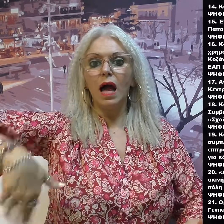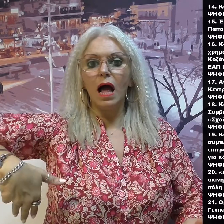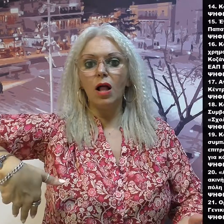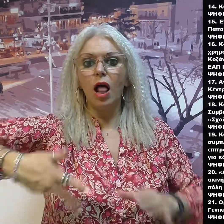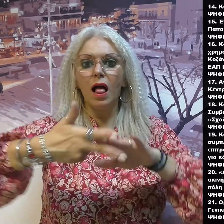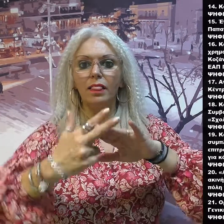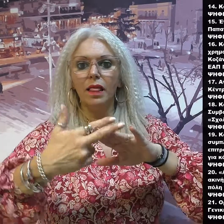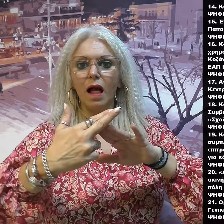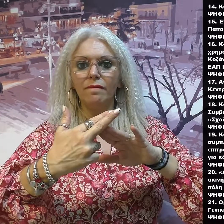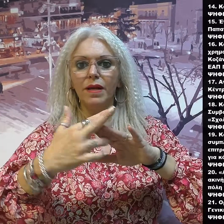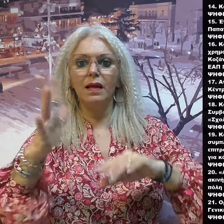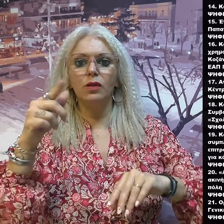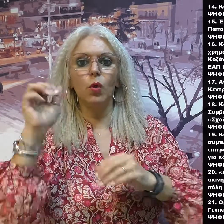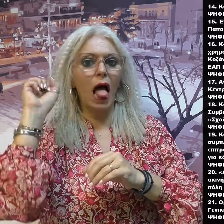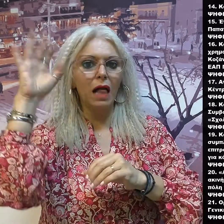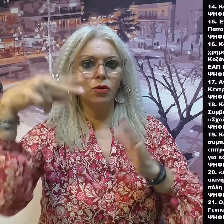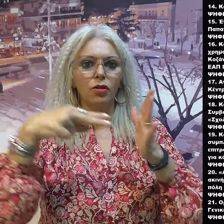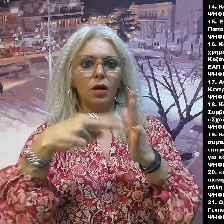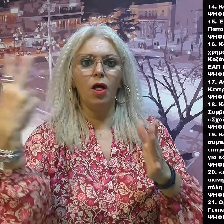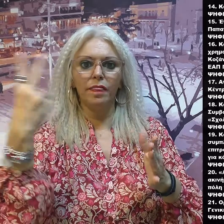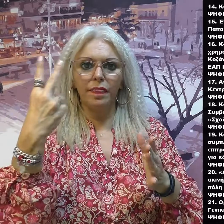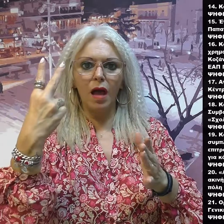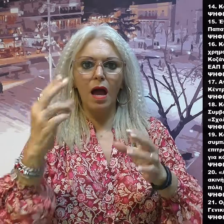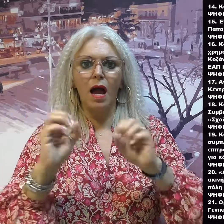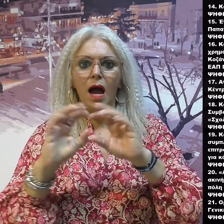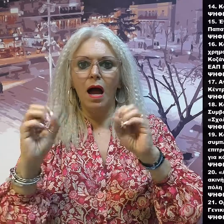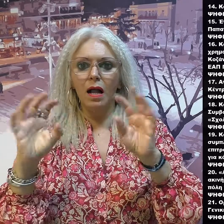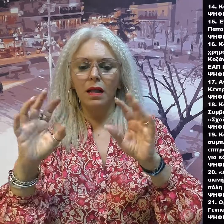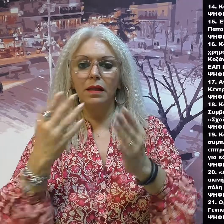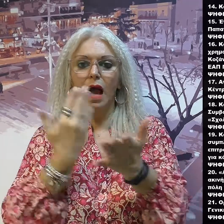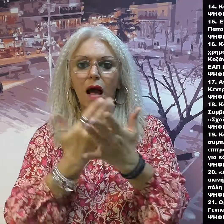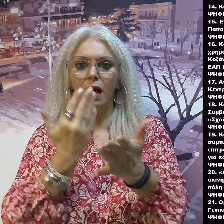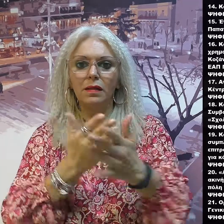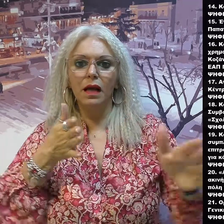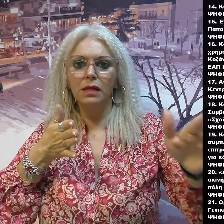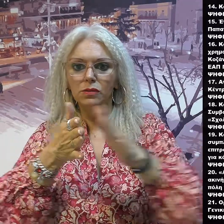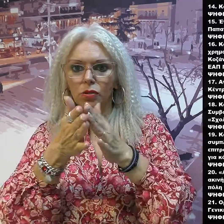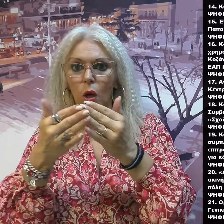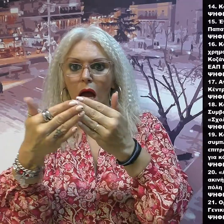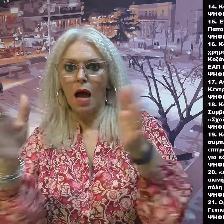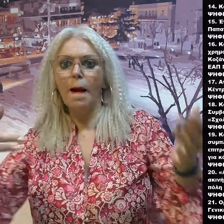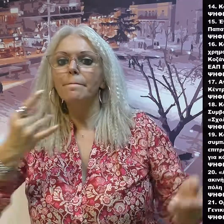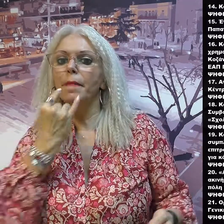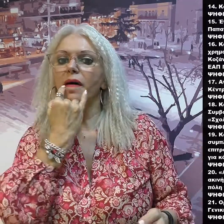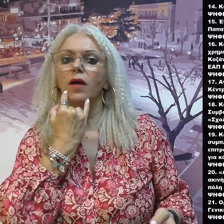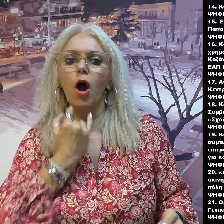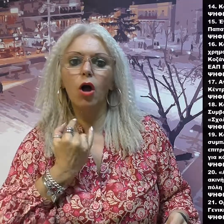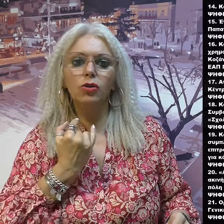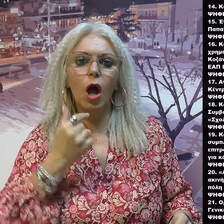14. Καθορισμός των τελών άρδευσης για το έτος 2022. Ψηφίστηκε ομόφωνα. 15. Έγκριση χορήγησης